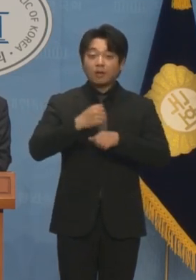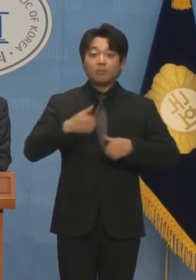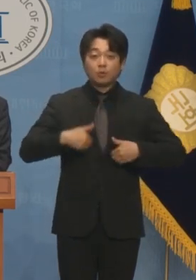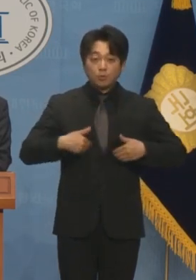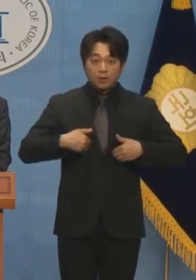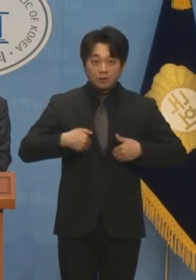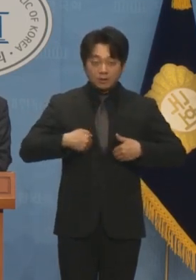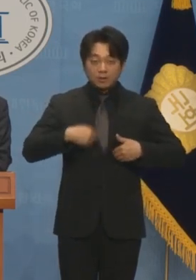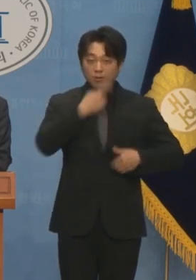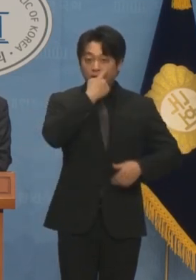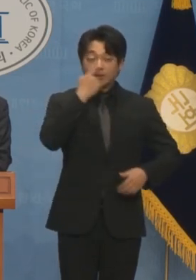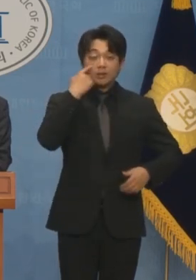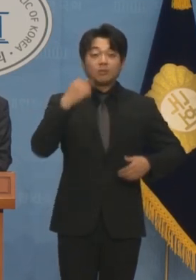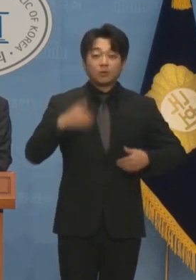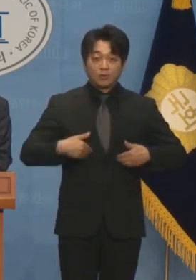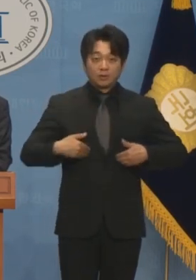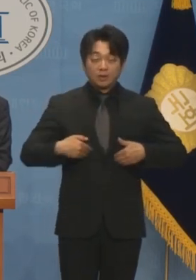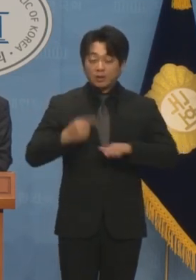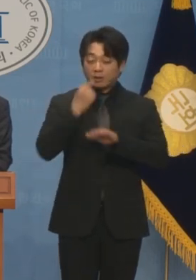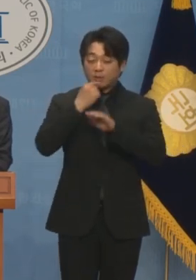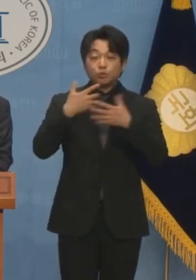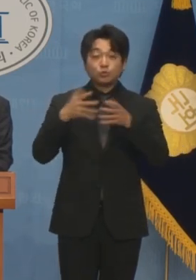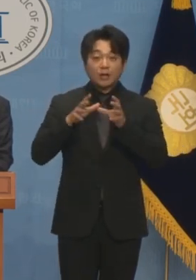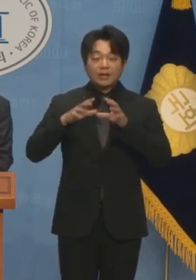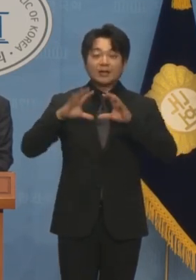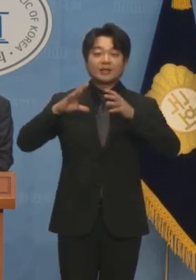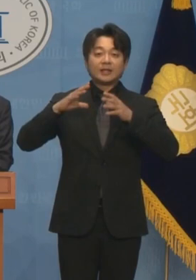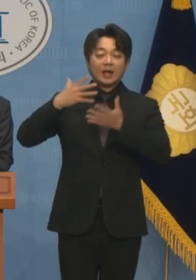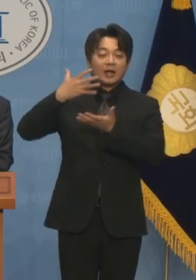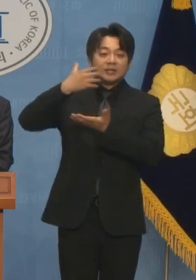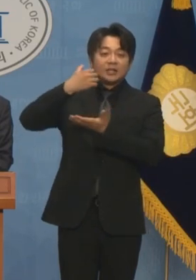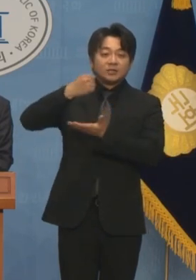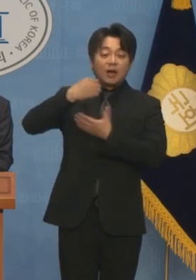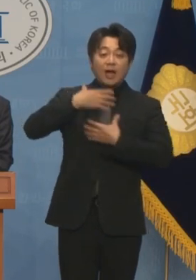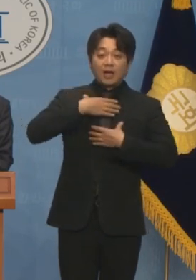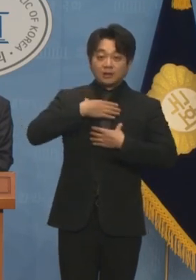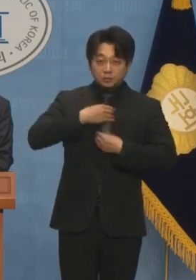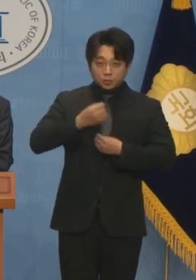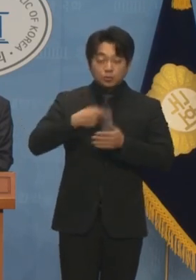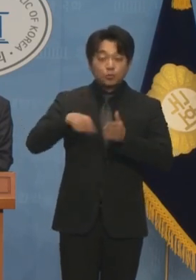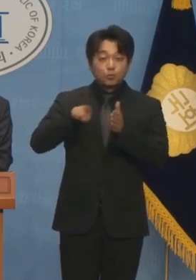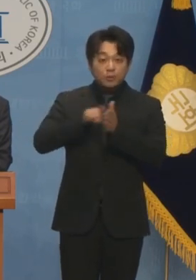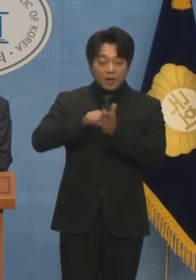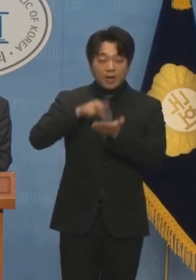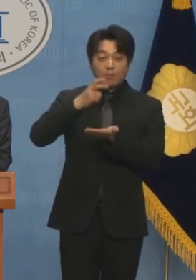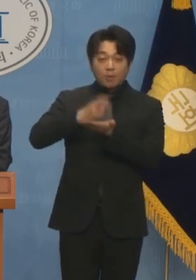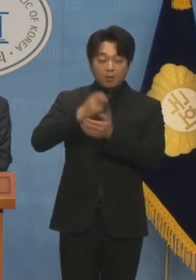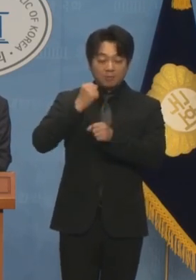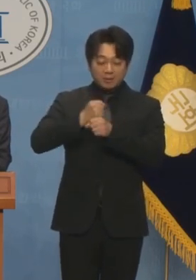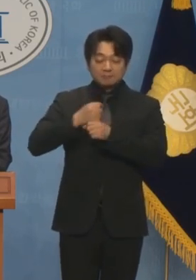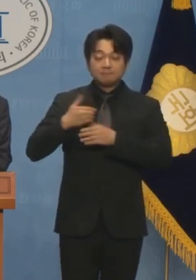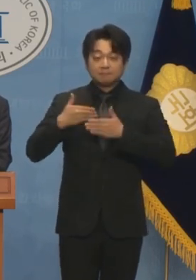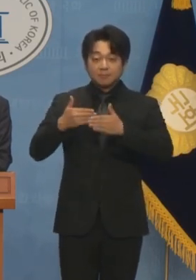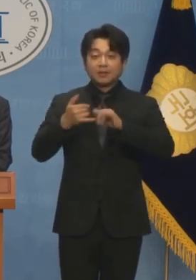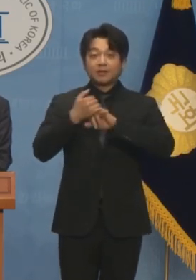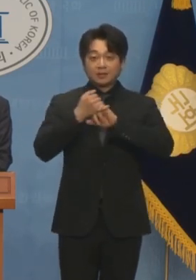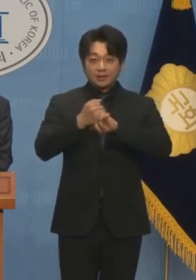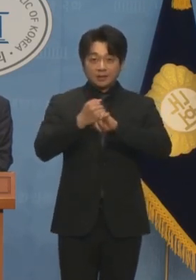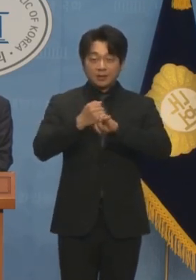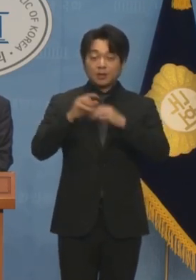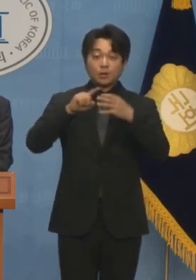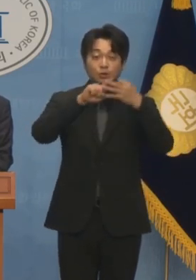민주당은 소득 보장과 재정 안정을 위한 입법에 적극 나설 것이다. 윤석열